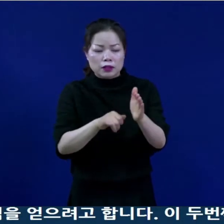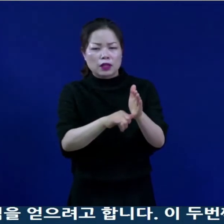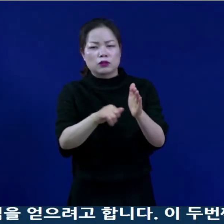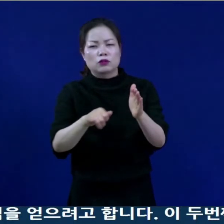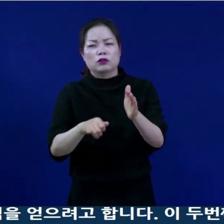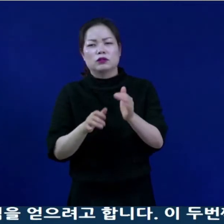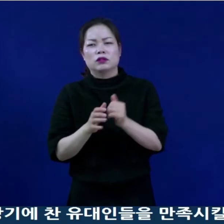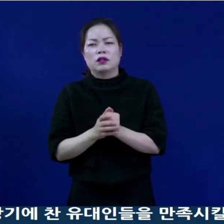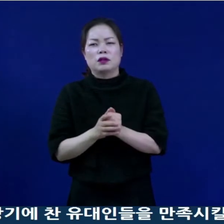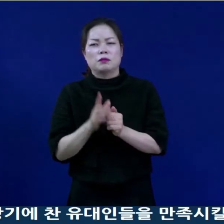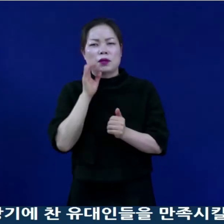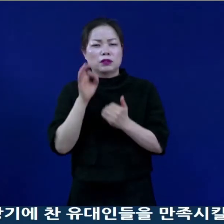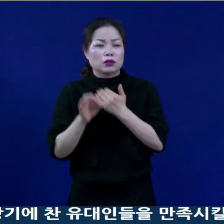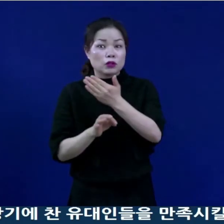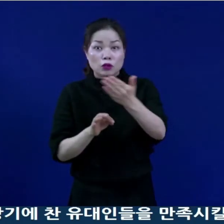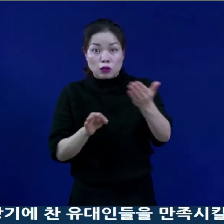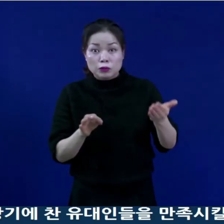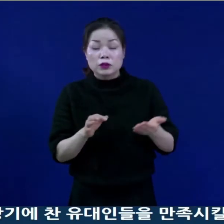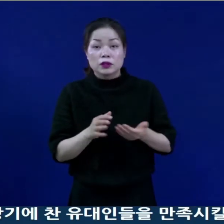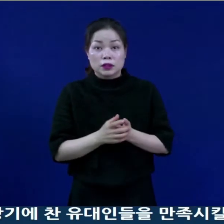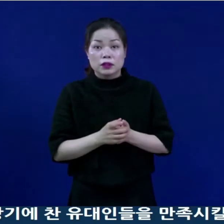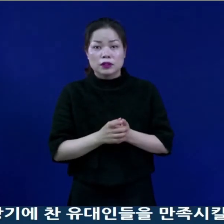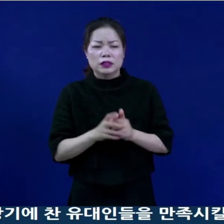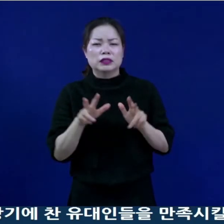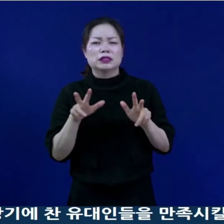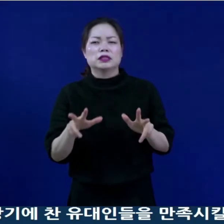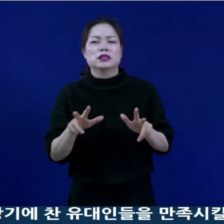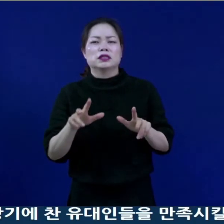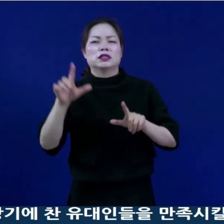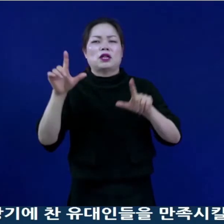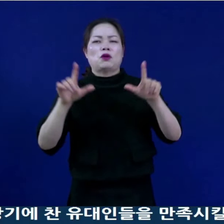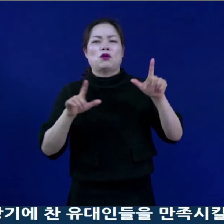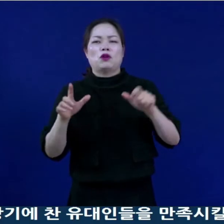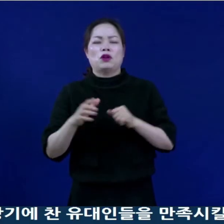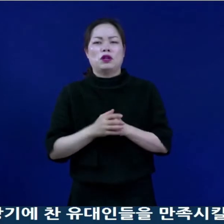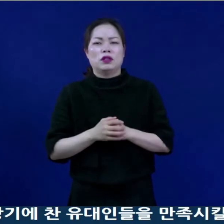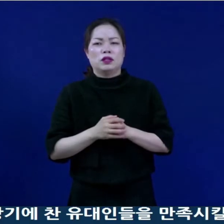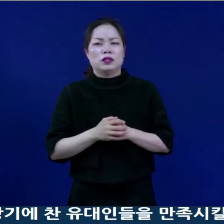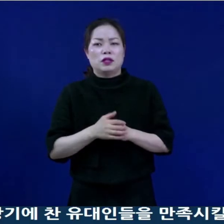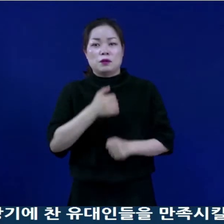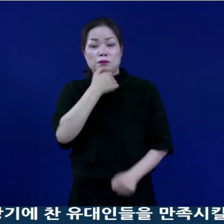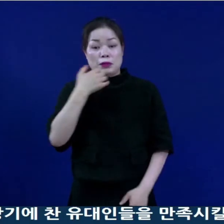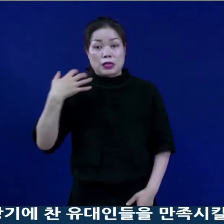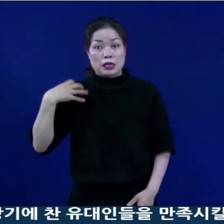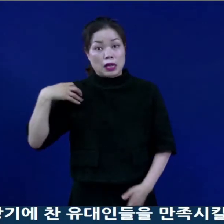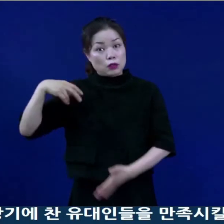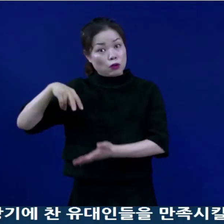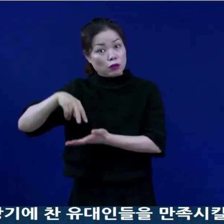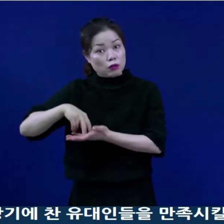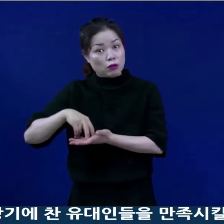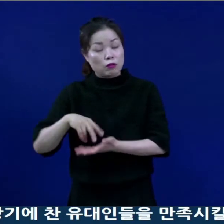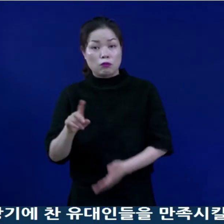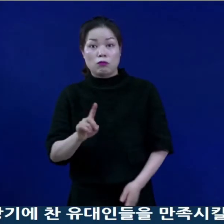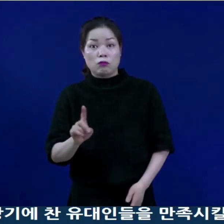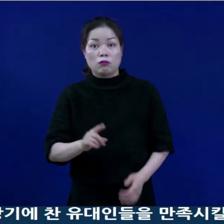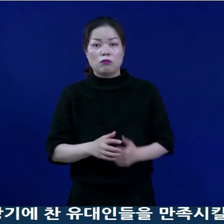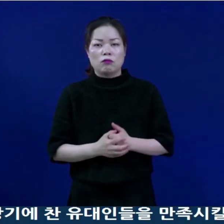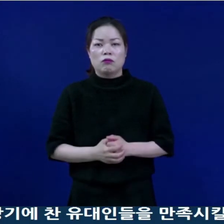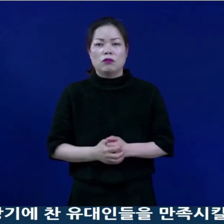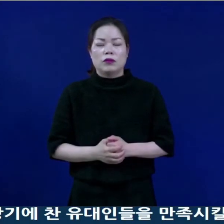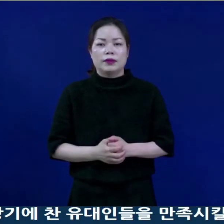여러분, 만약 여러분들이 지금 이 상황에서 빌라도의 위치라면 여러분 어떻게 하시겠어요?